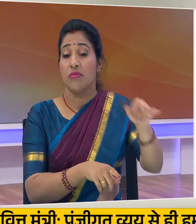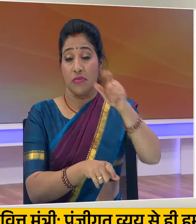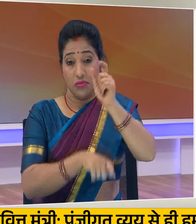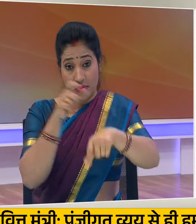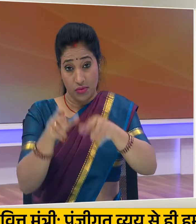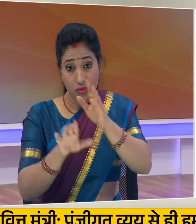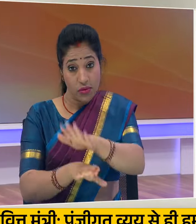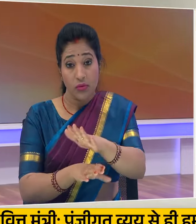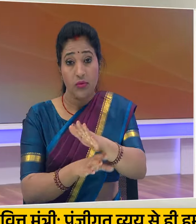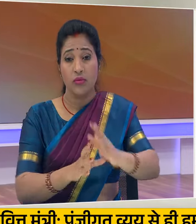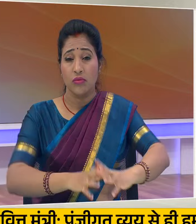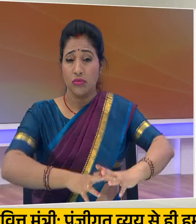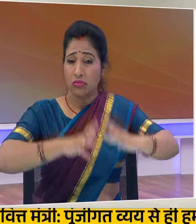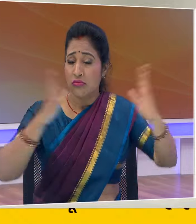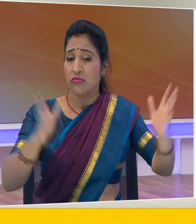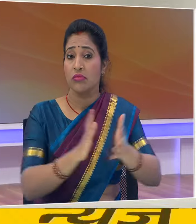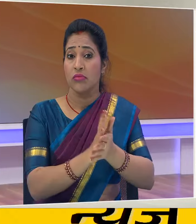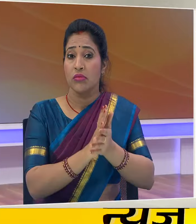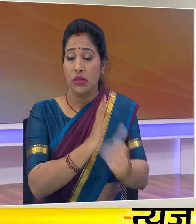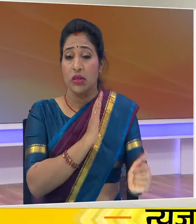उनको लार्ज स्केल पर